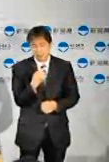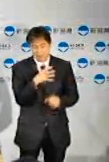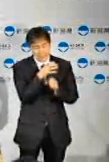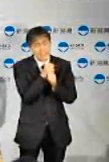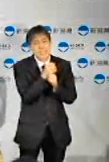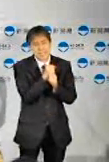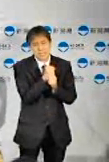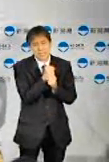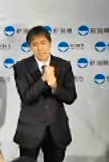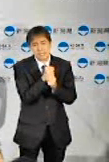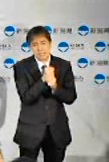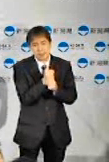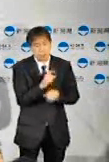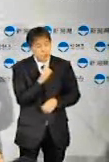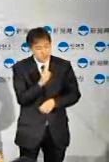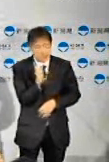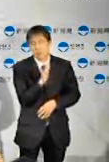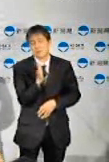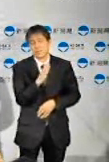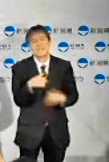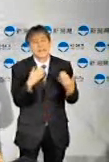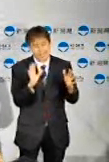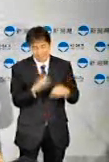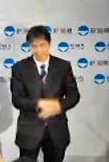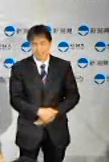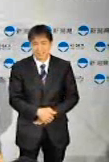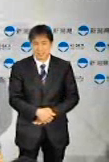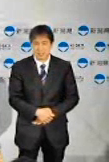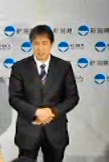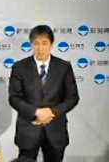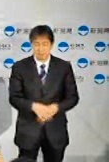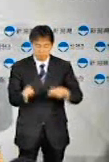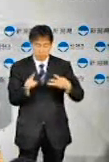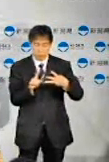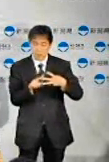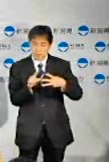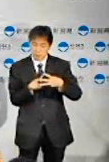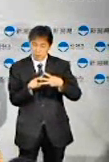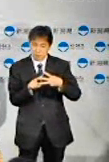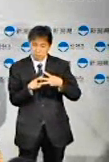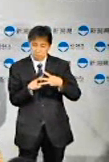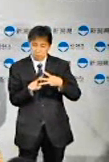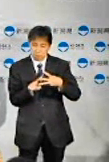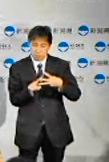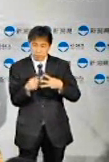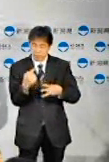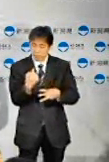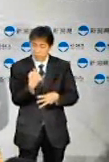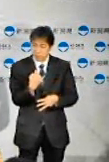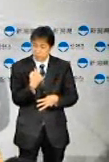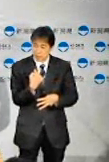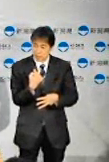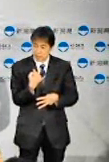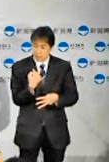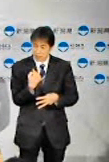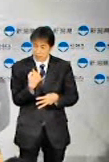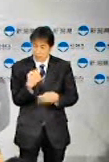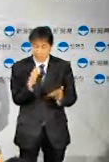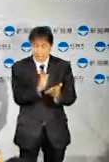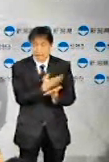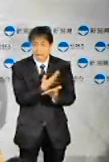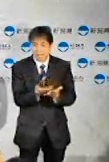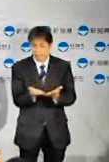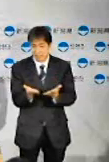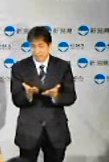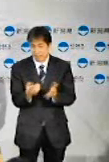にとかそんなものはありません。それから2つ目の私のその判断を